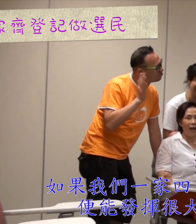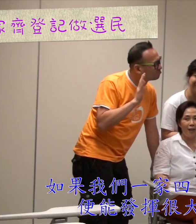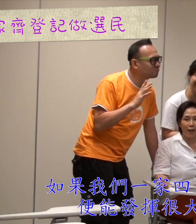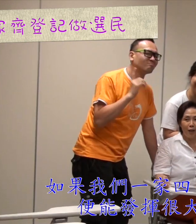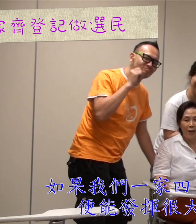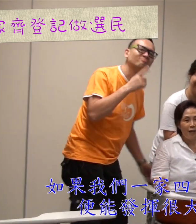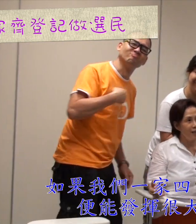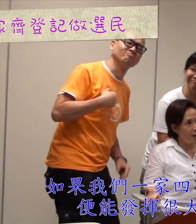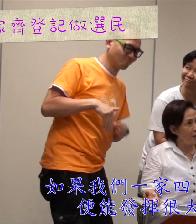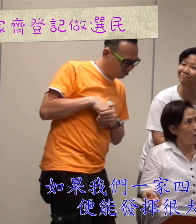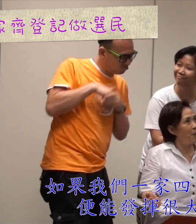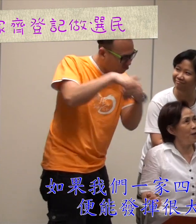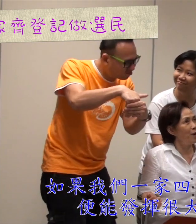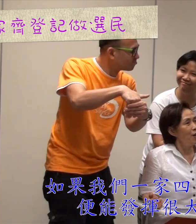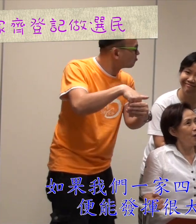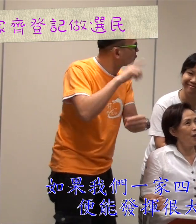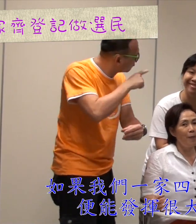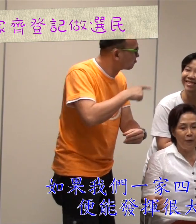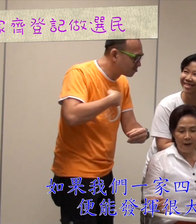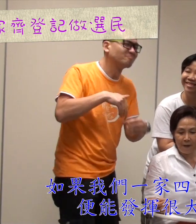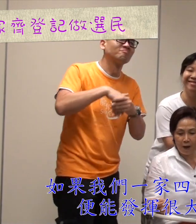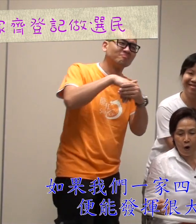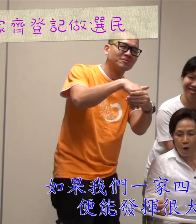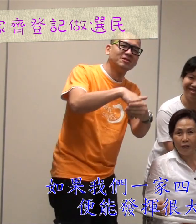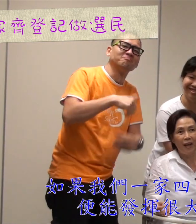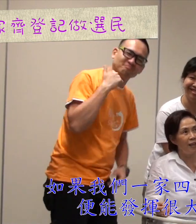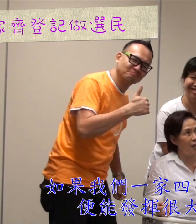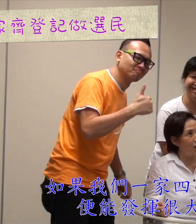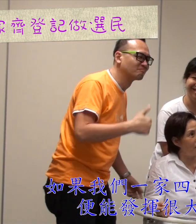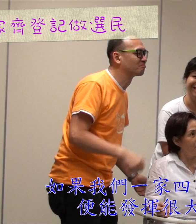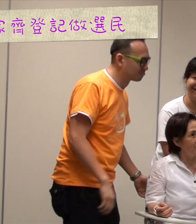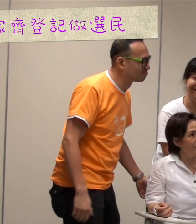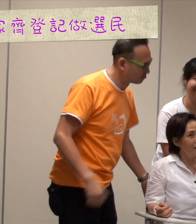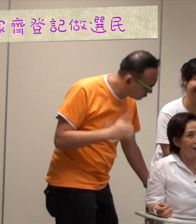家人 一起去投票我们就会发挥一个很大的力量是啊